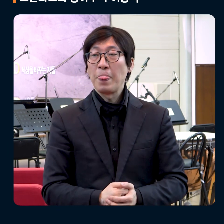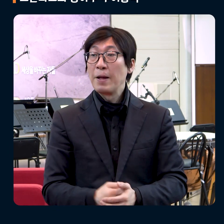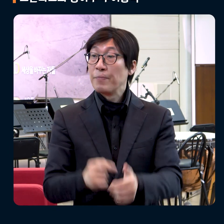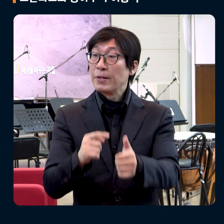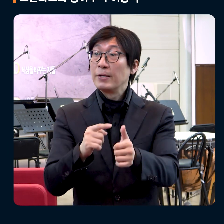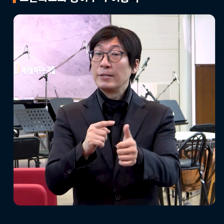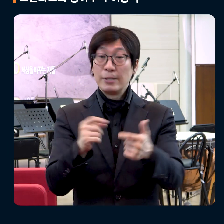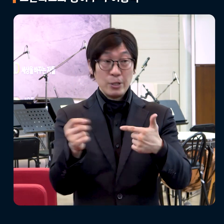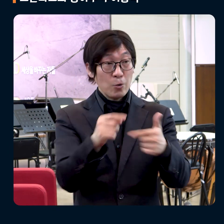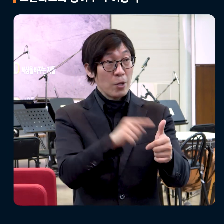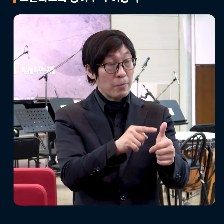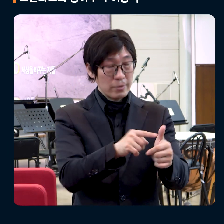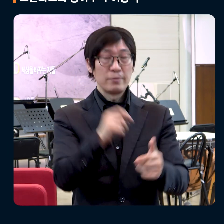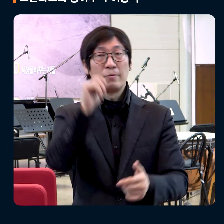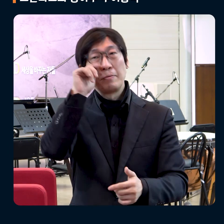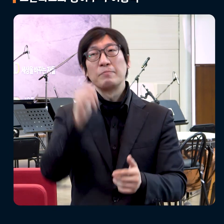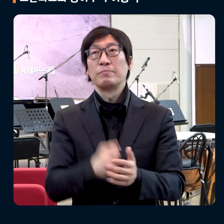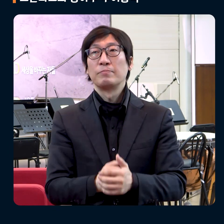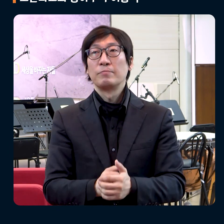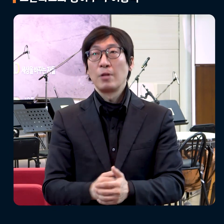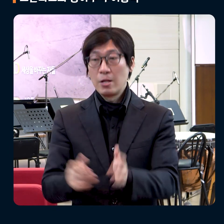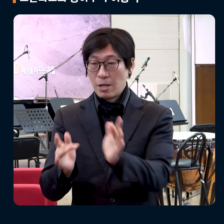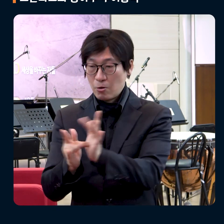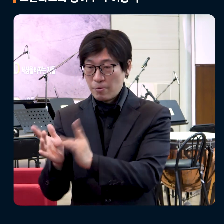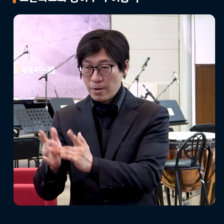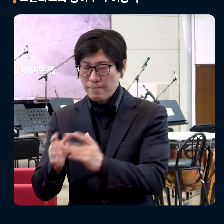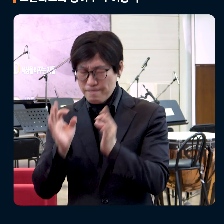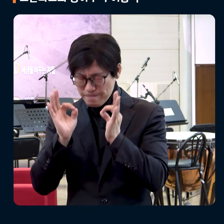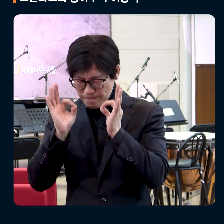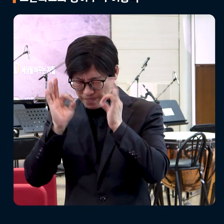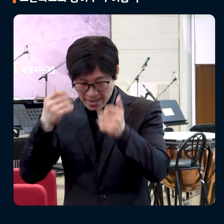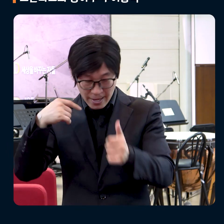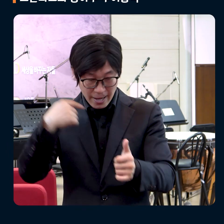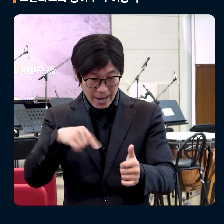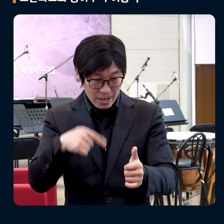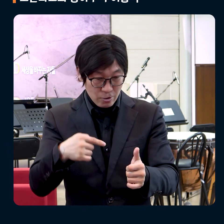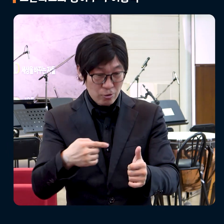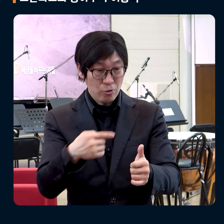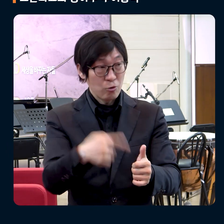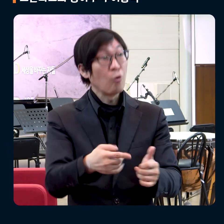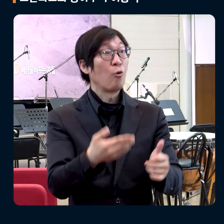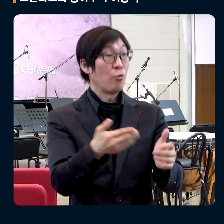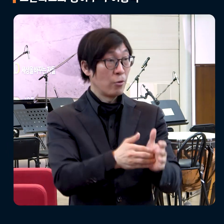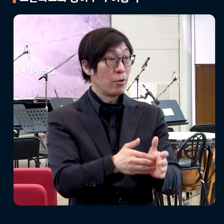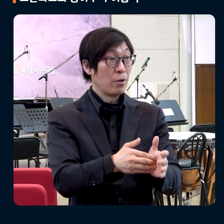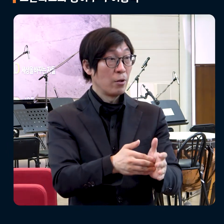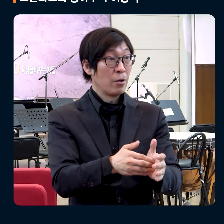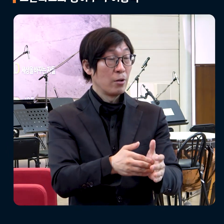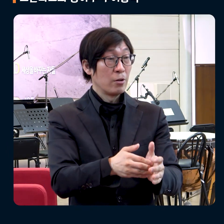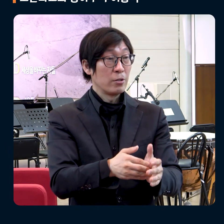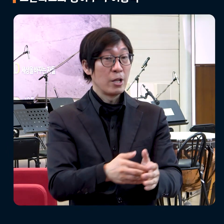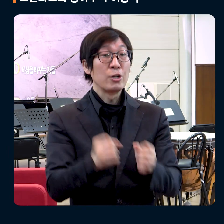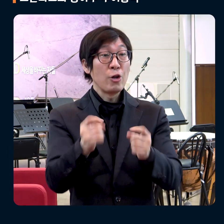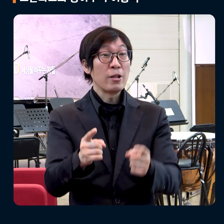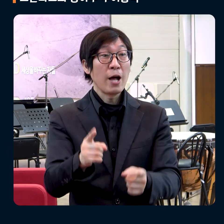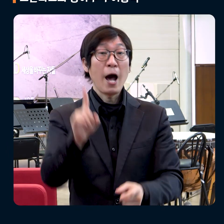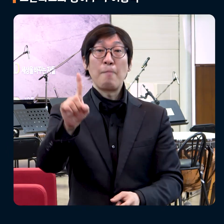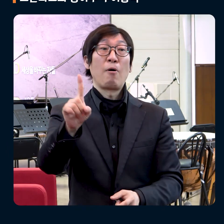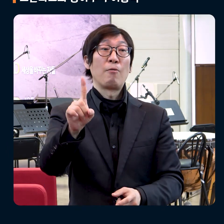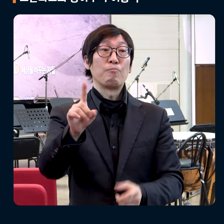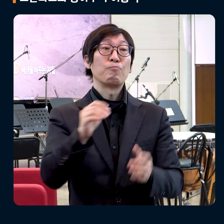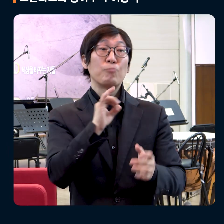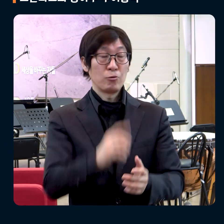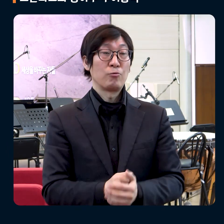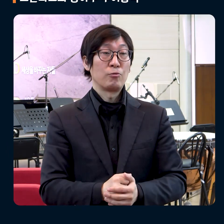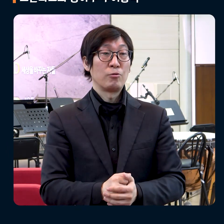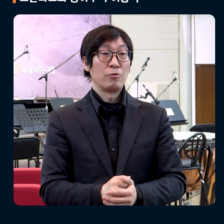보십시오. 니고데모는요, 사실 예수님께서 진심을 통해서 최선을 통해서 가르쳤지만 한 번밖에 안 배웠어요. 한 번밖에